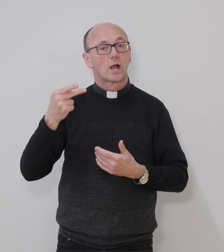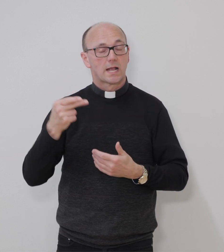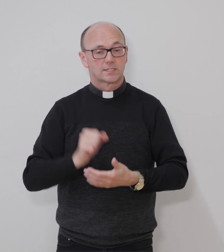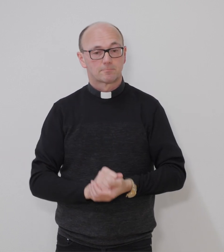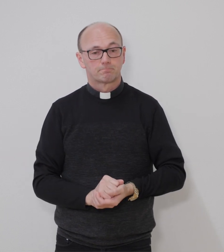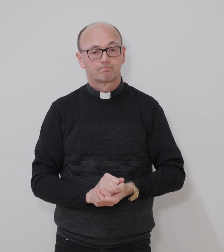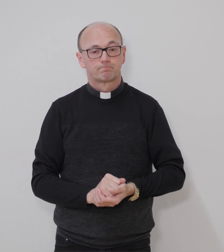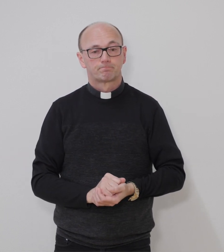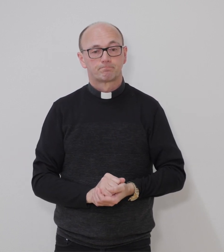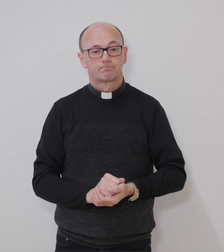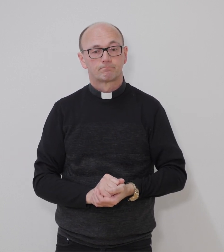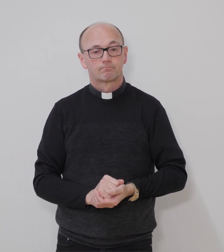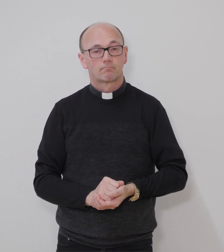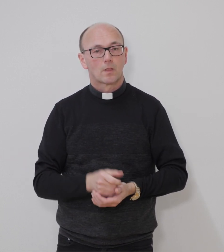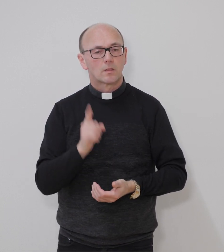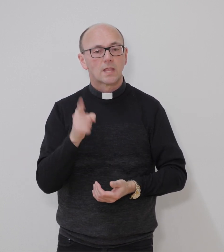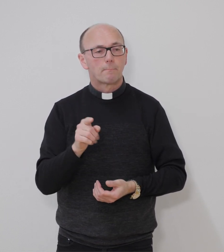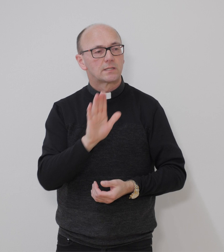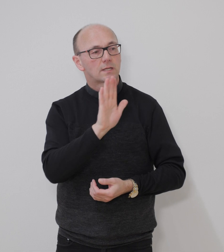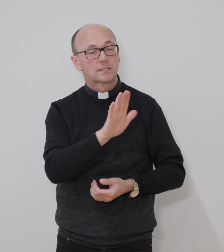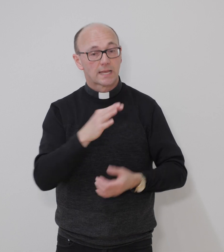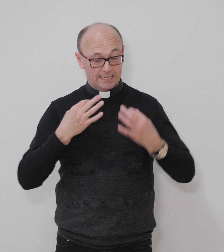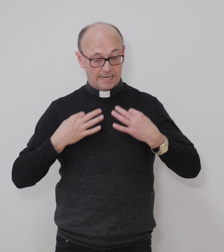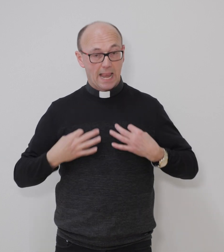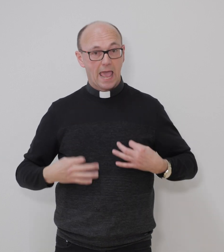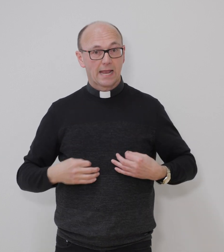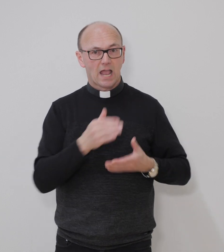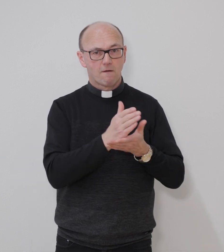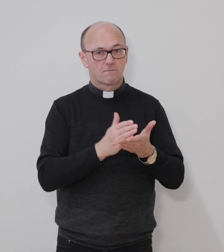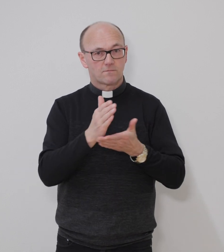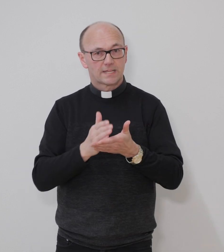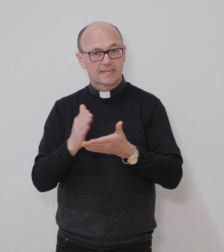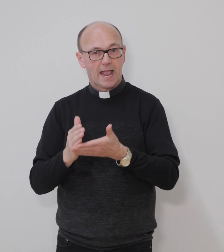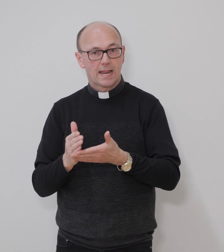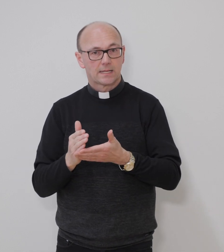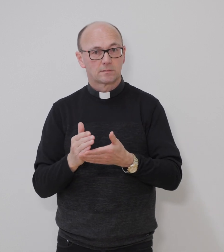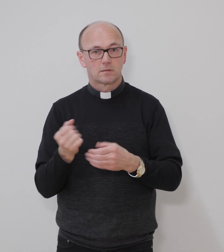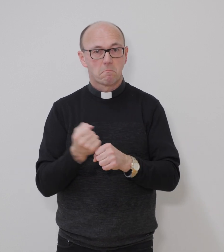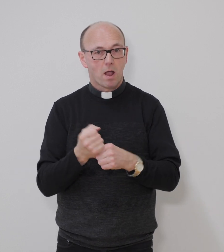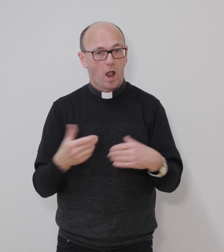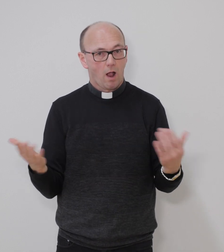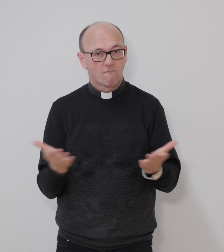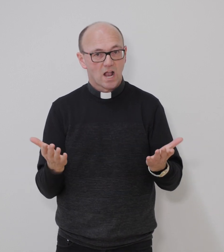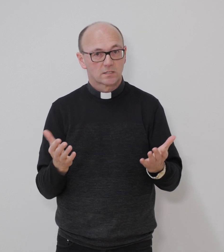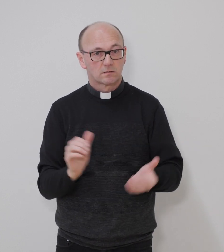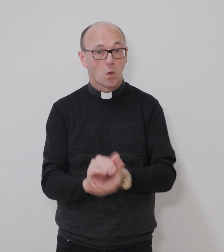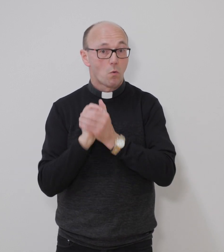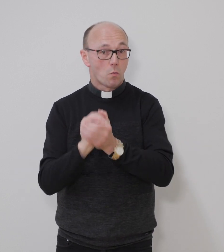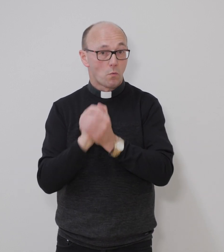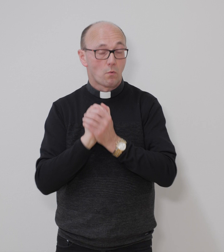Wir hören aus dem Lukas-Evangelium. Um seine Kleider zu verteilen, warfen sie das